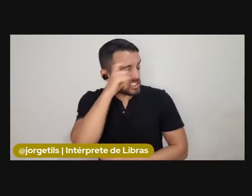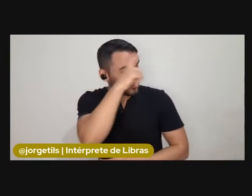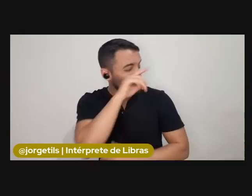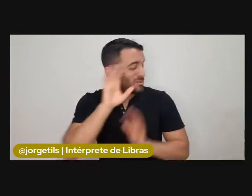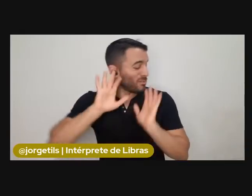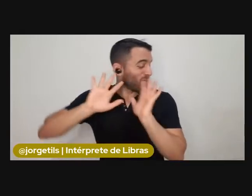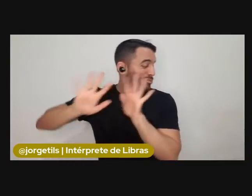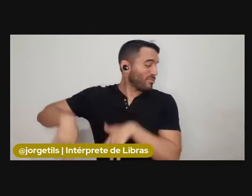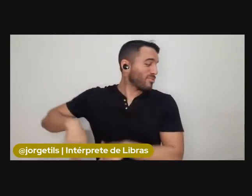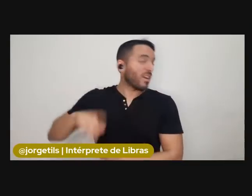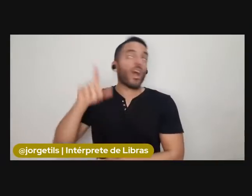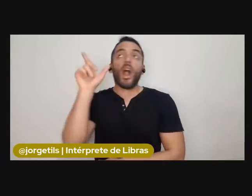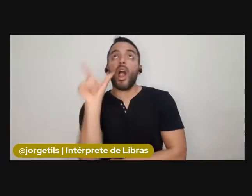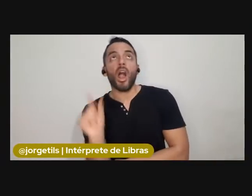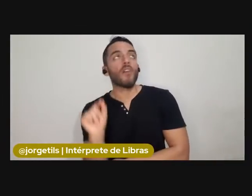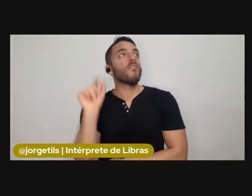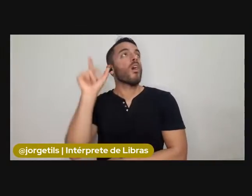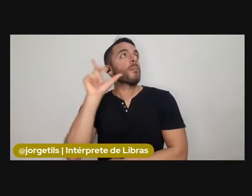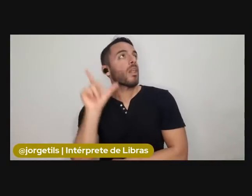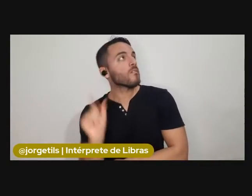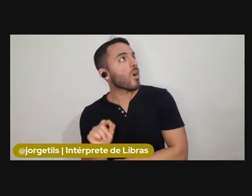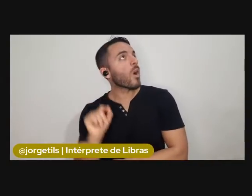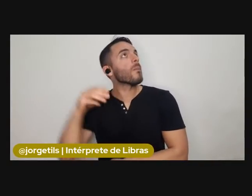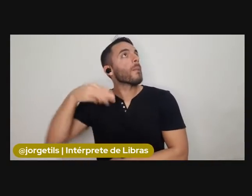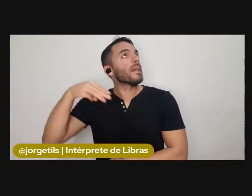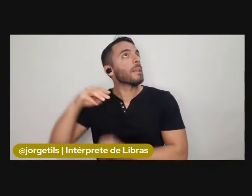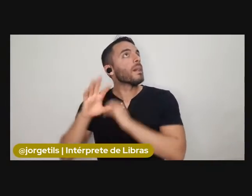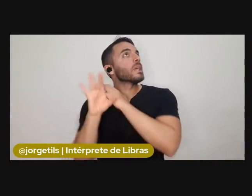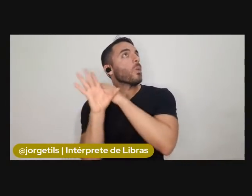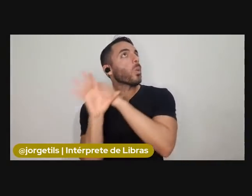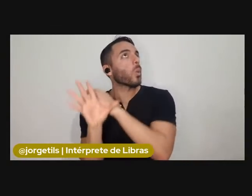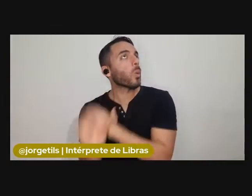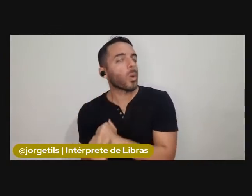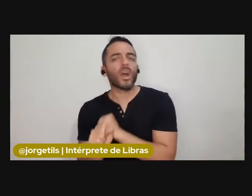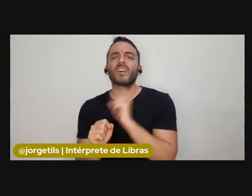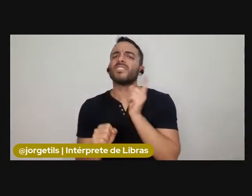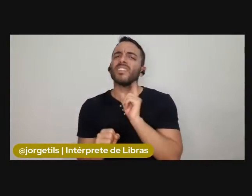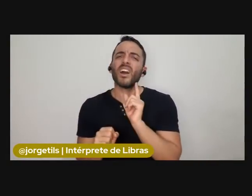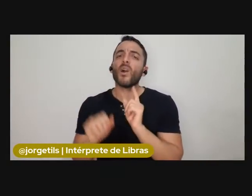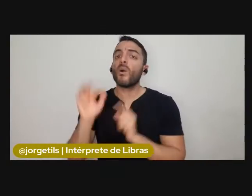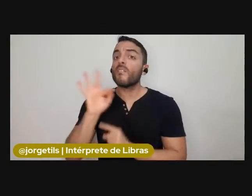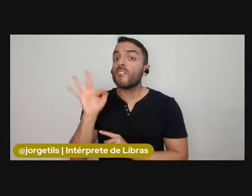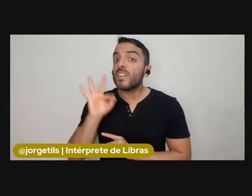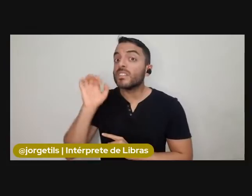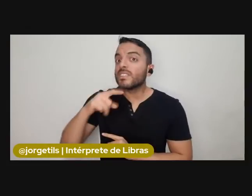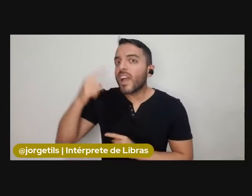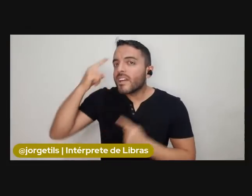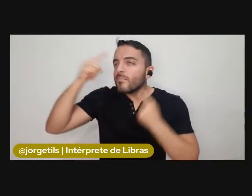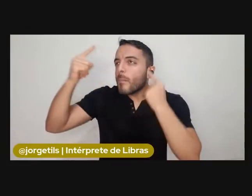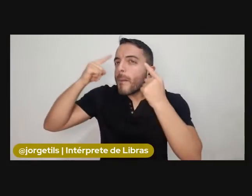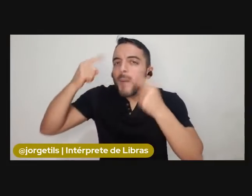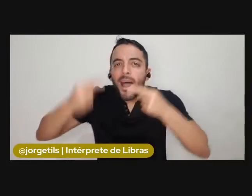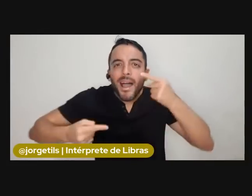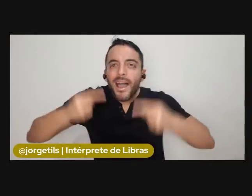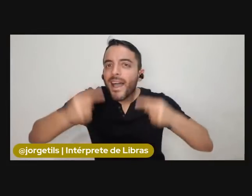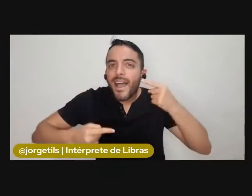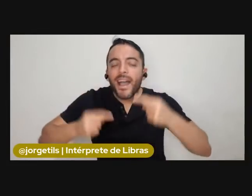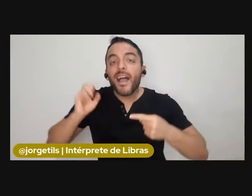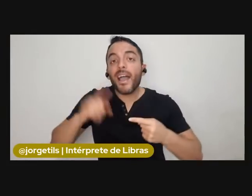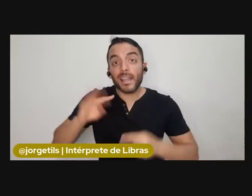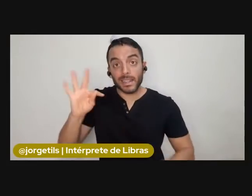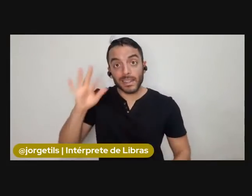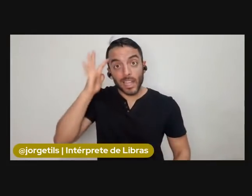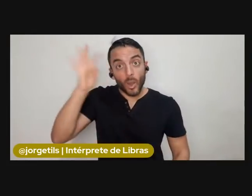fórmula para aplicar. Física não é aplicação de fórmula, física é debate de ideias, Toda grande teoria nasce de um